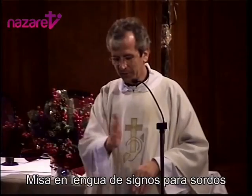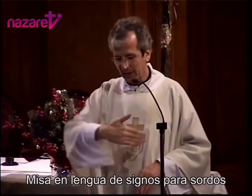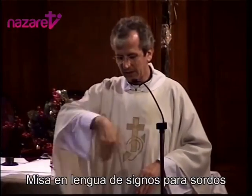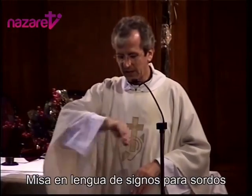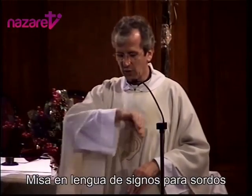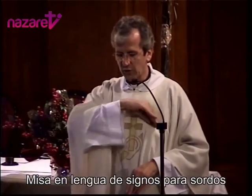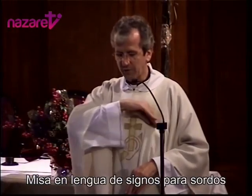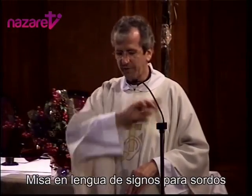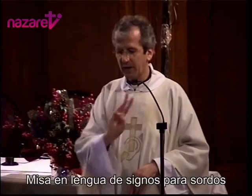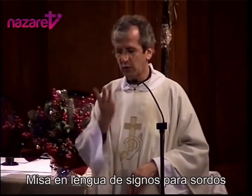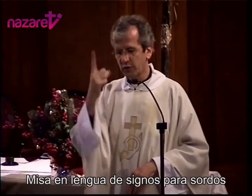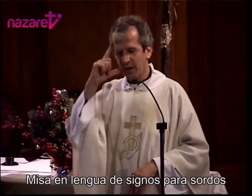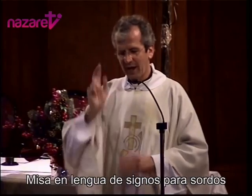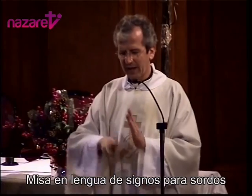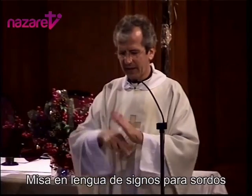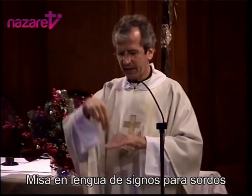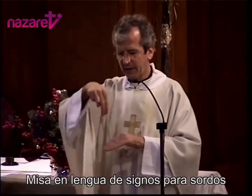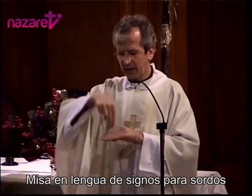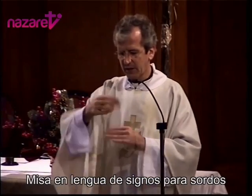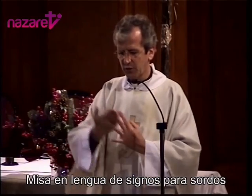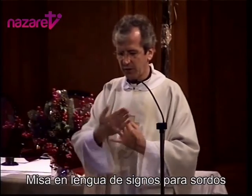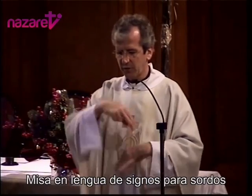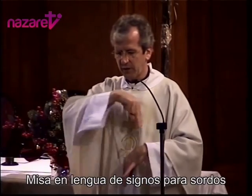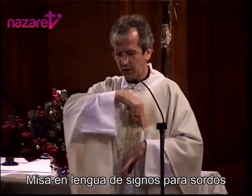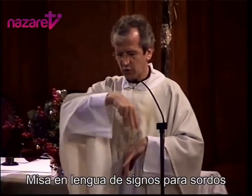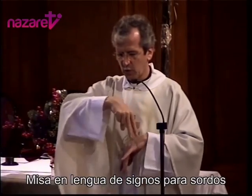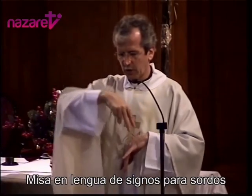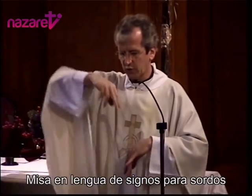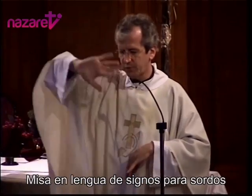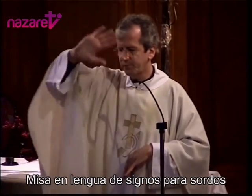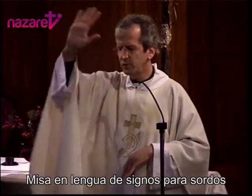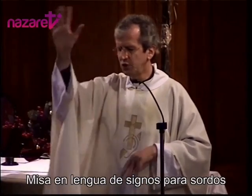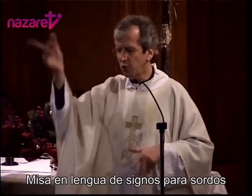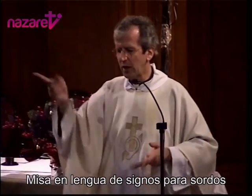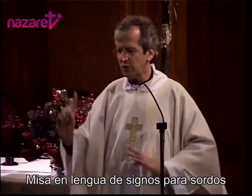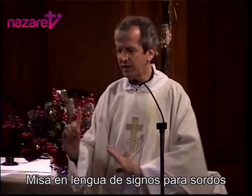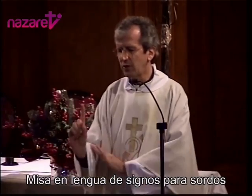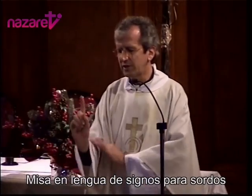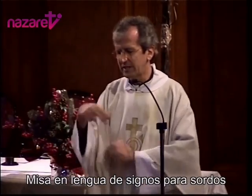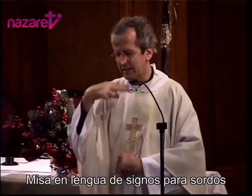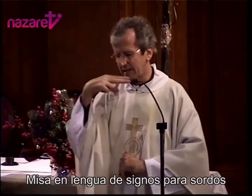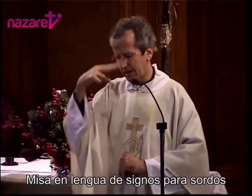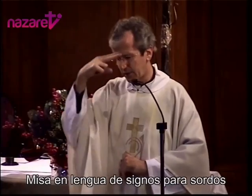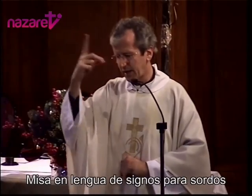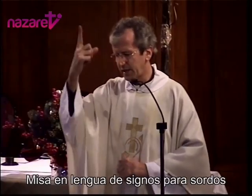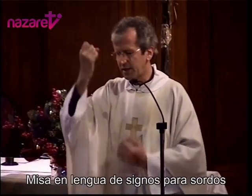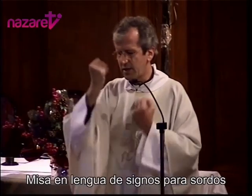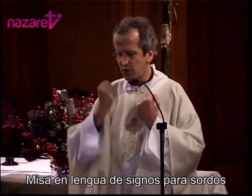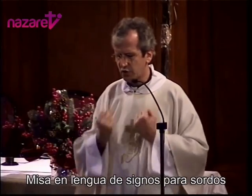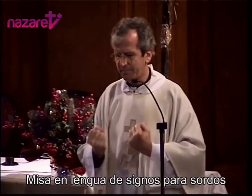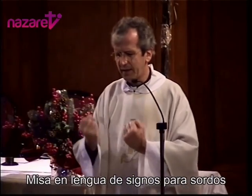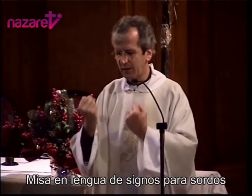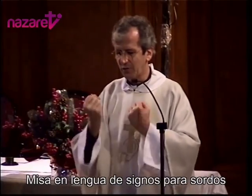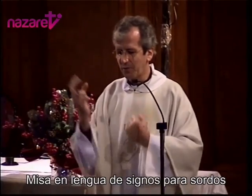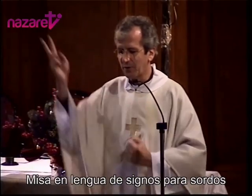sepultado, descendió a los infiernos. Al tercer día resucitó de entre los muertos, subió a los cielos y está sentado a la derecha de